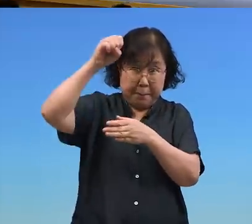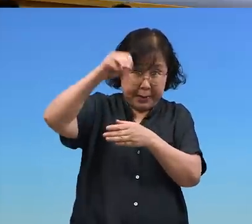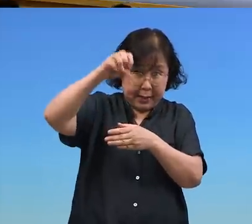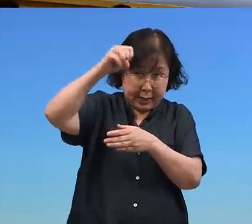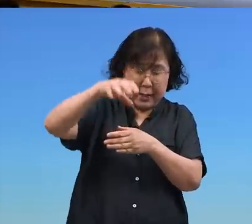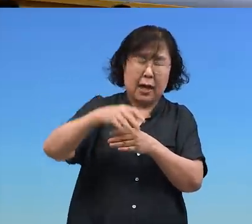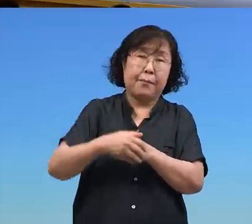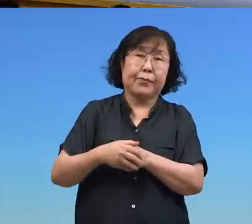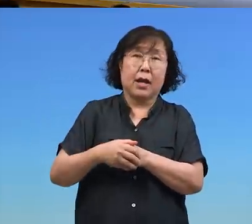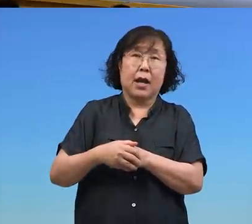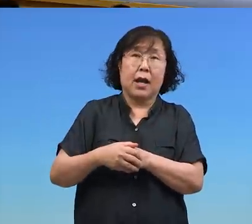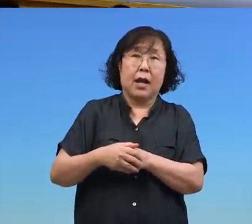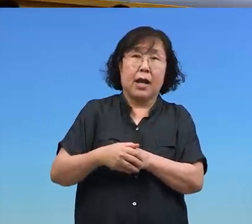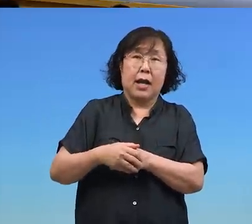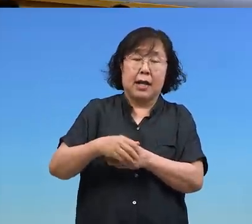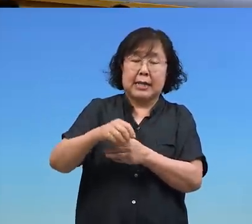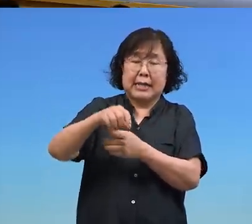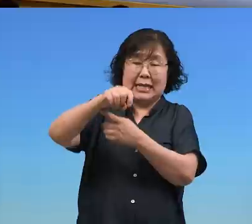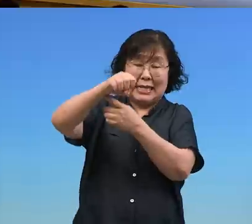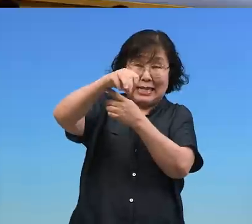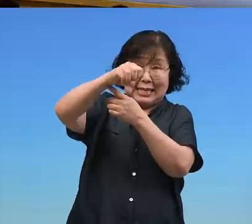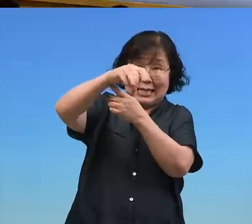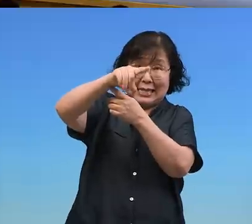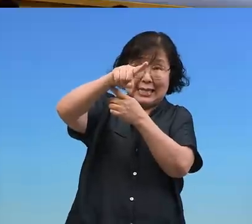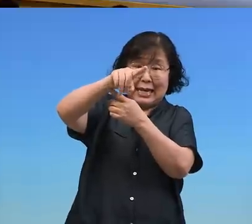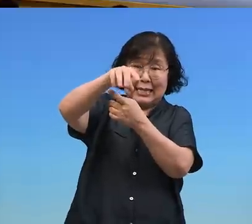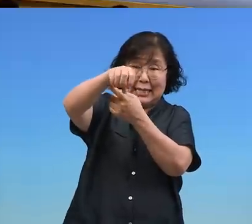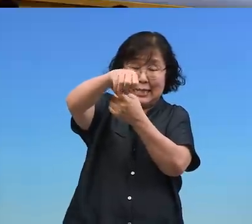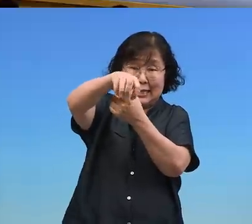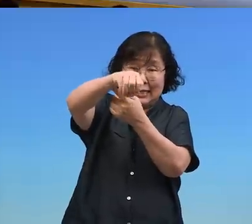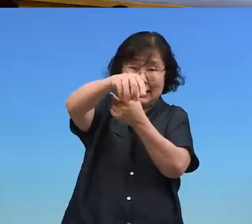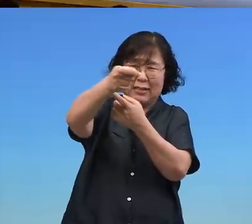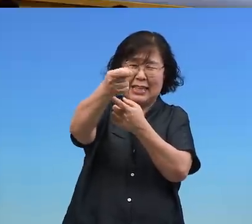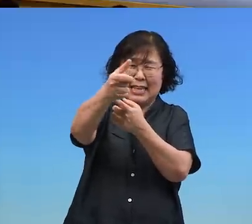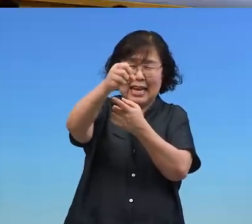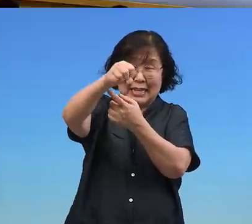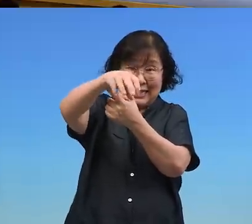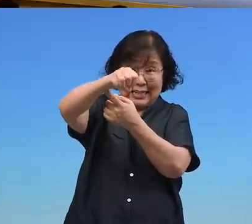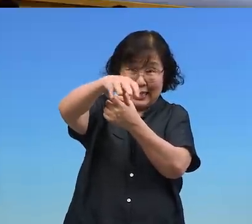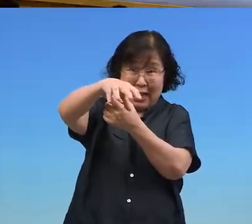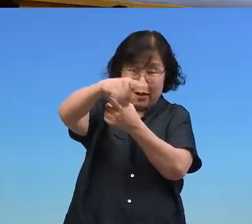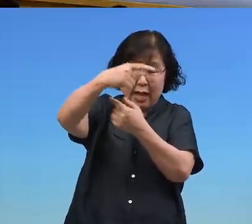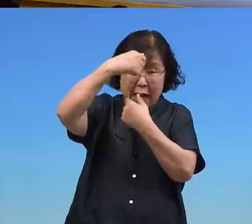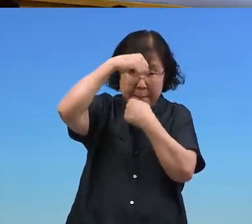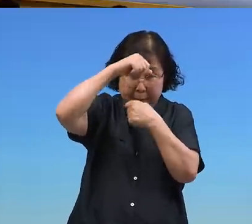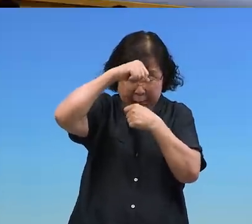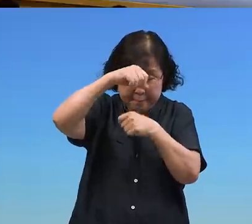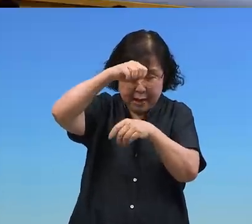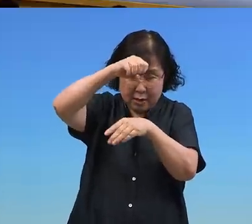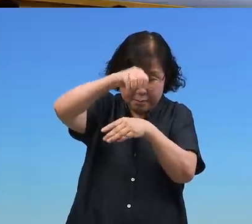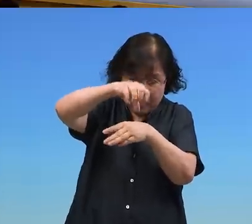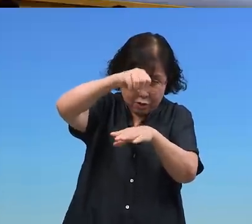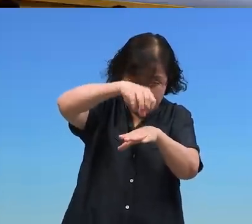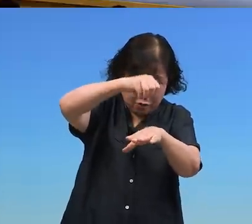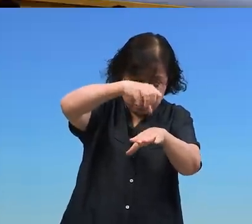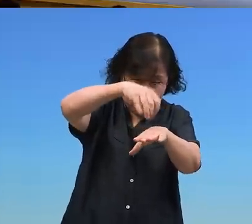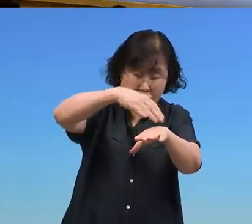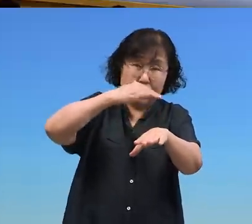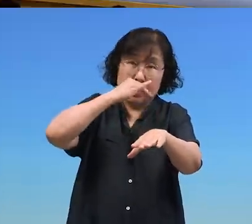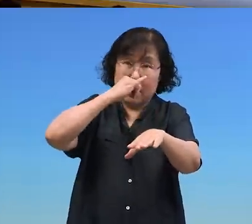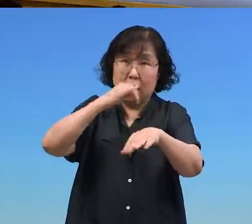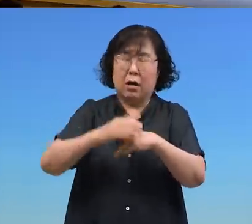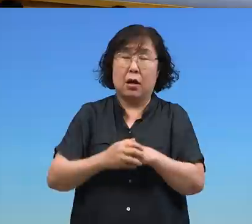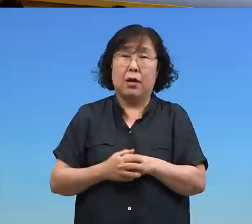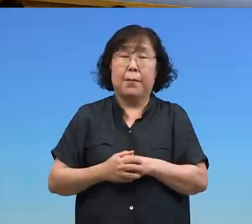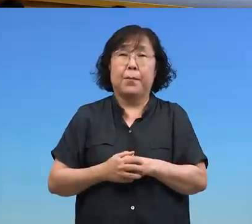여기 나오는 등은 손으로 가볍게 들 수 있는 작은 등잔이라고 말씀드렸어요 그래서 내 발등만 비추는 거라고 말씀드렸는데